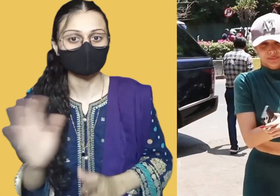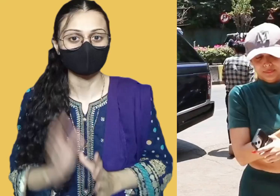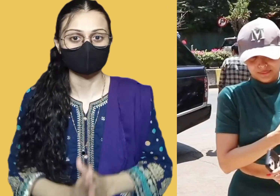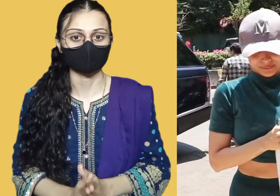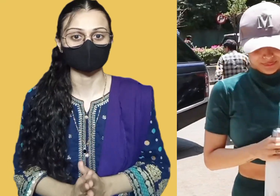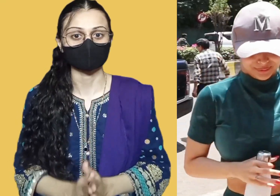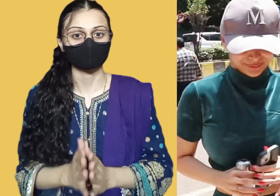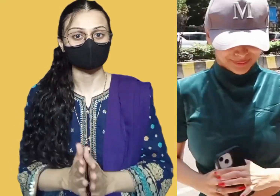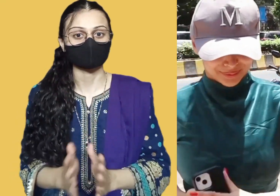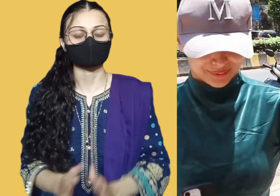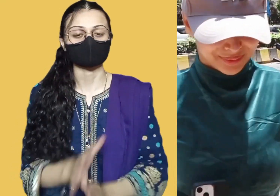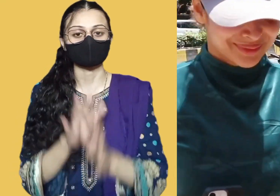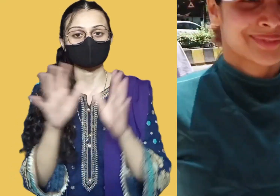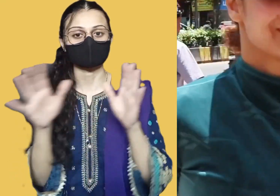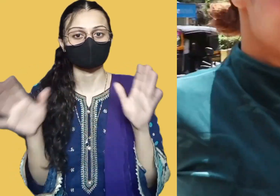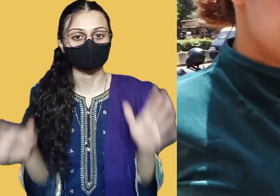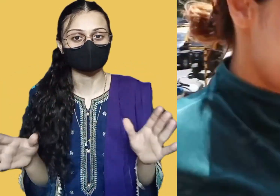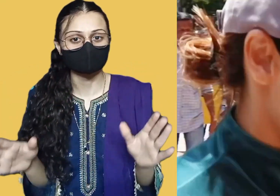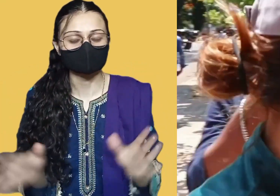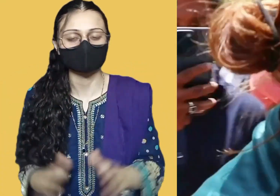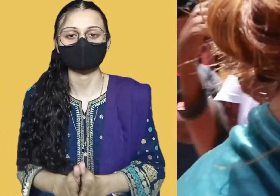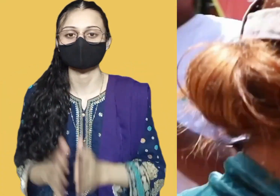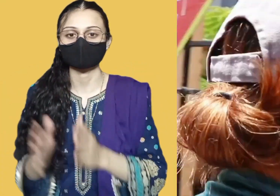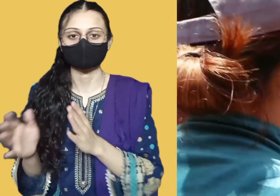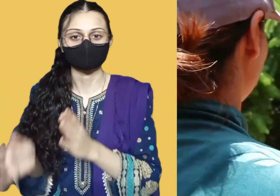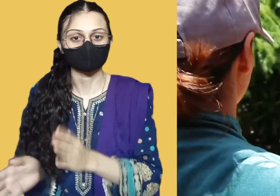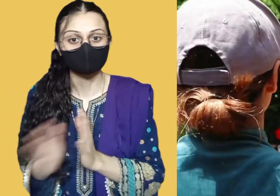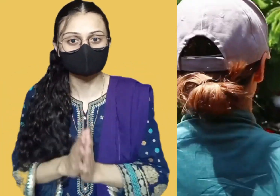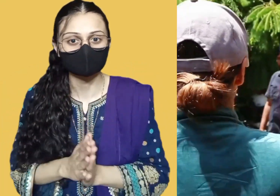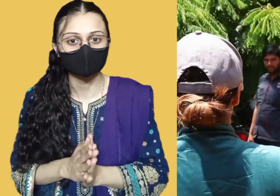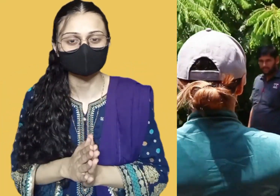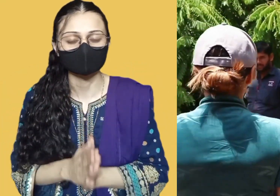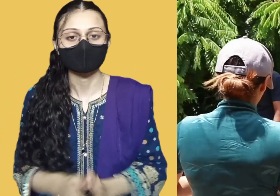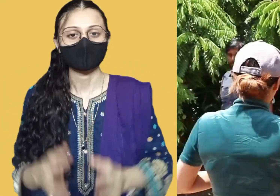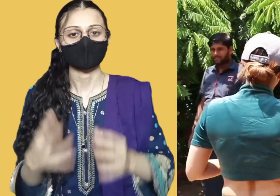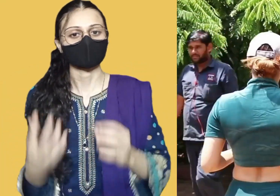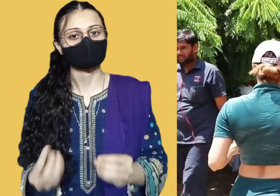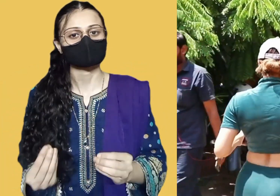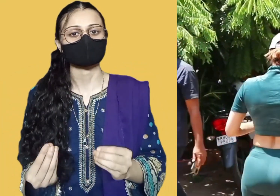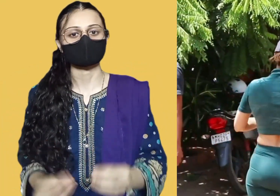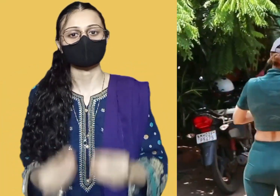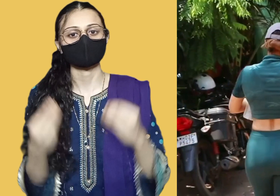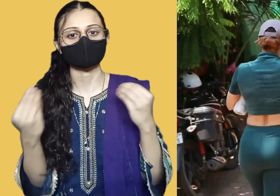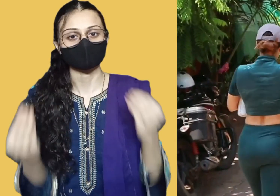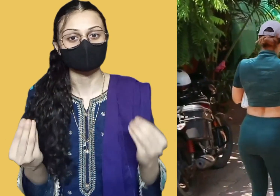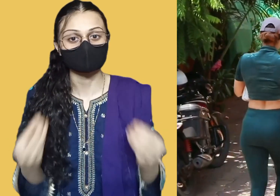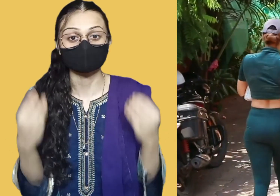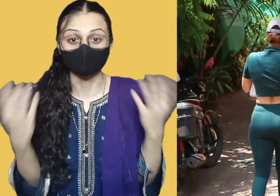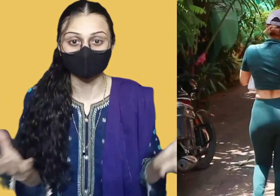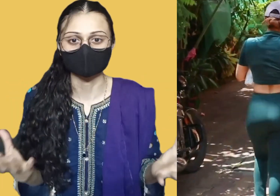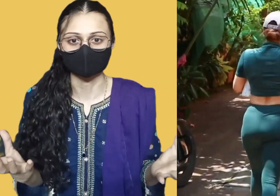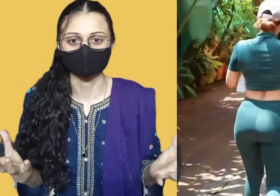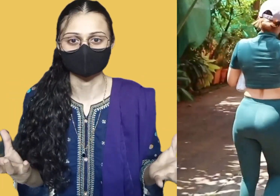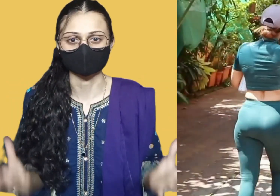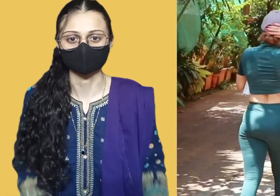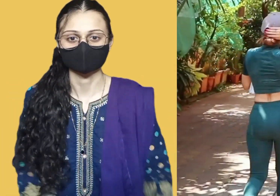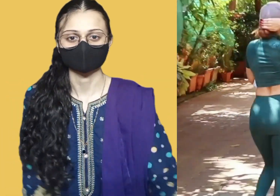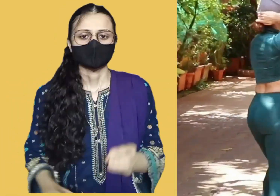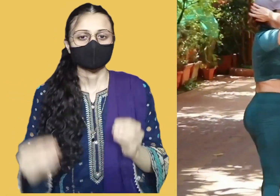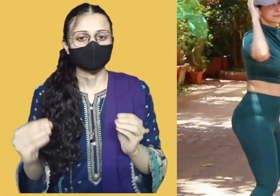पहुँच जाते हैं और क्या करते हैं, उनके जो है वो पिक्चर्स लेते हैं, उनकी वीडियोज़ बनाते हैं और फिर इस तरह जो है वो उन एक्टर्स को वायरल कर देते हैं। लेकिन